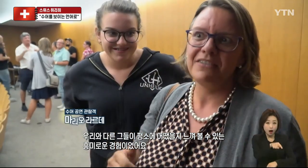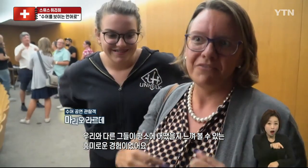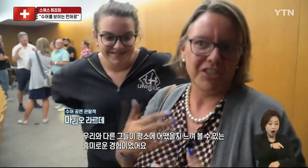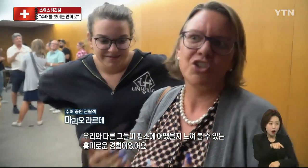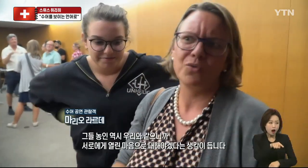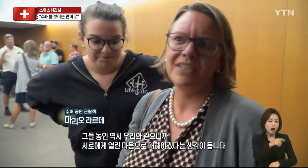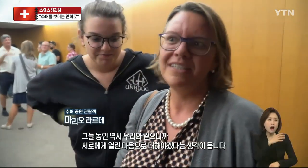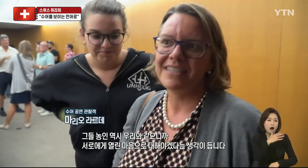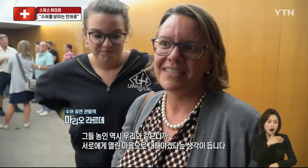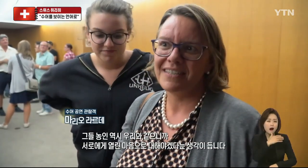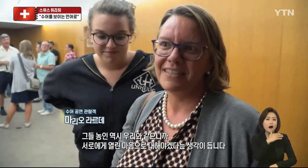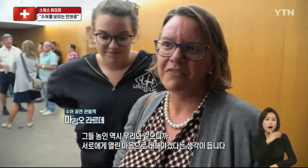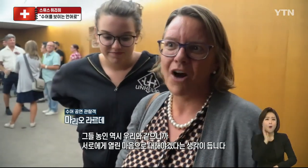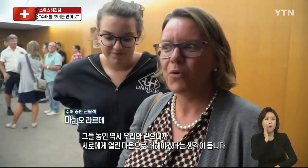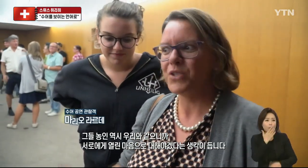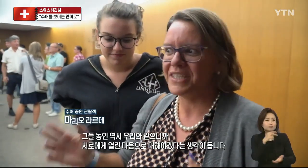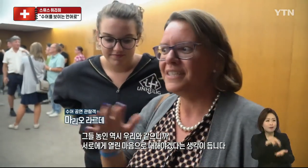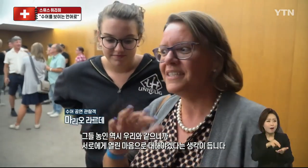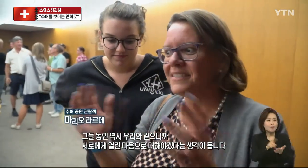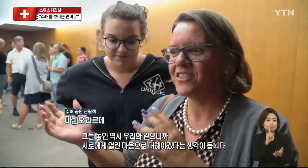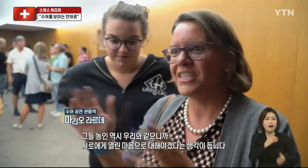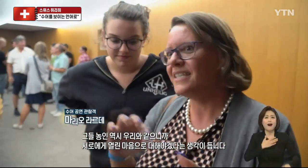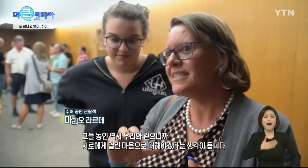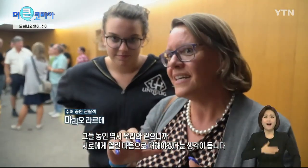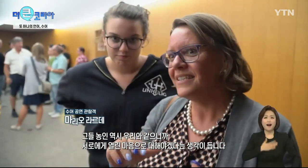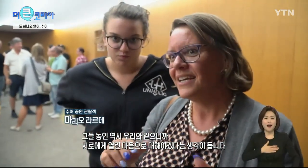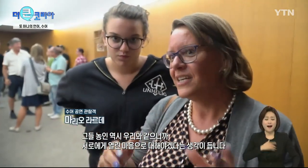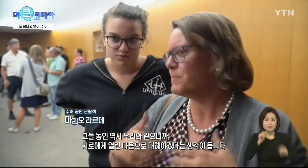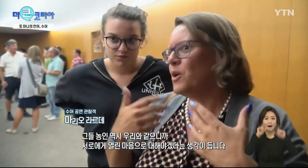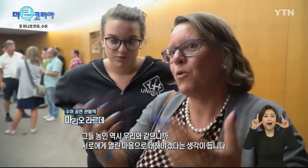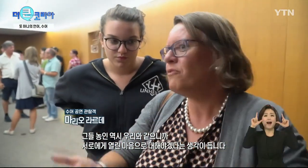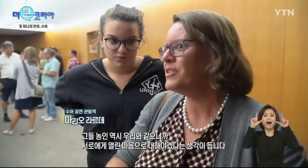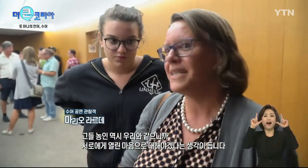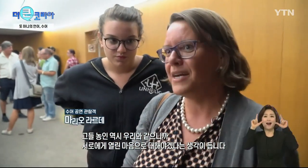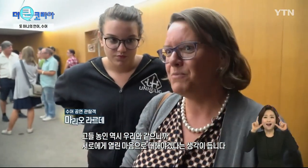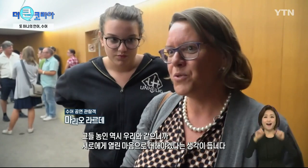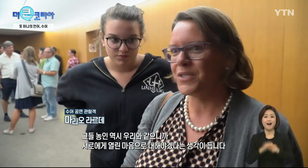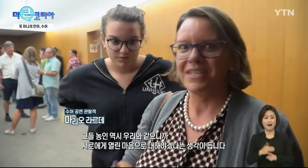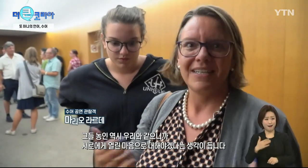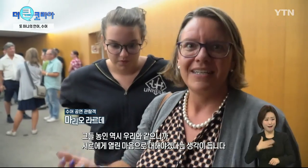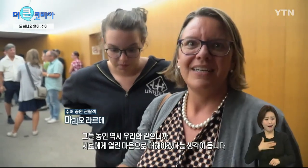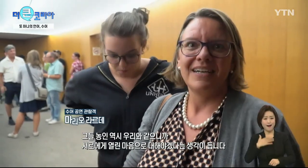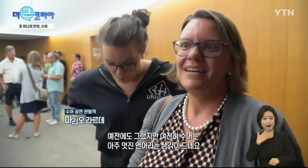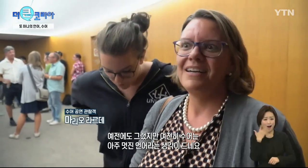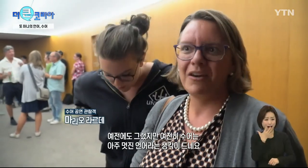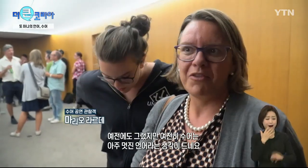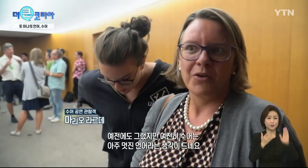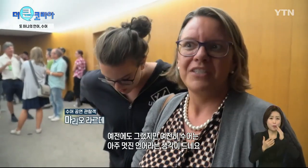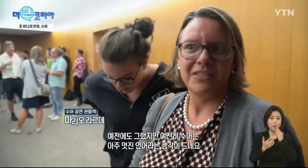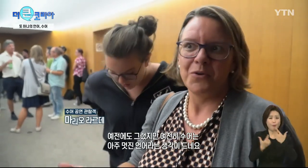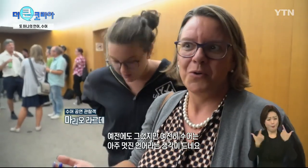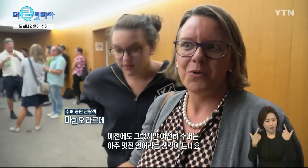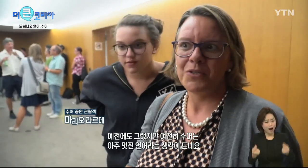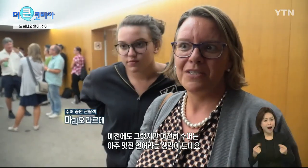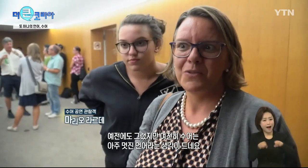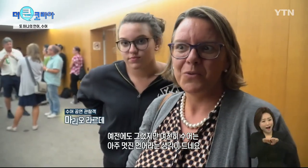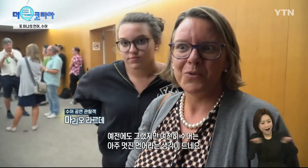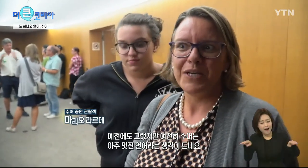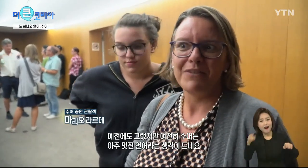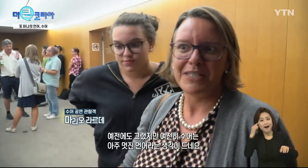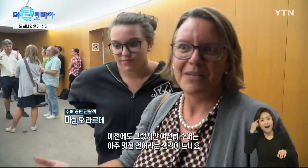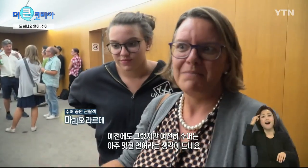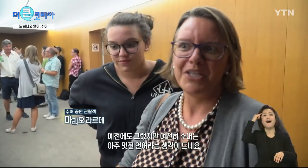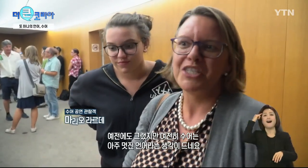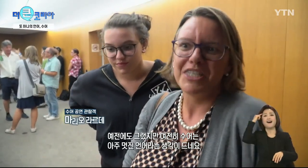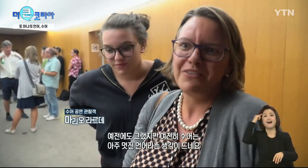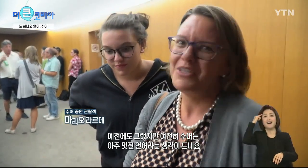anderen sind, finde ich schon eine interessante Erfahrung. Und ich denke, das ist gegenseitig, dass man auch offen sein muss, auf Leute, die gehörlos sind,